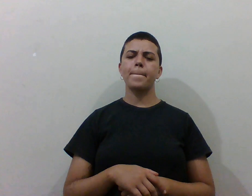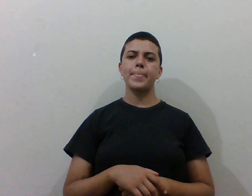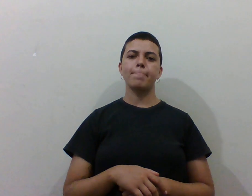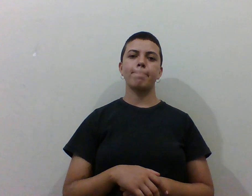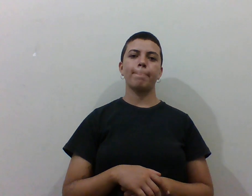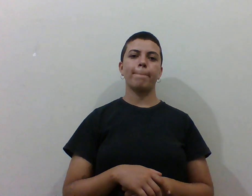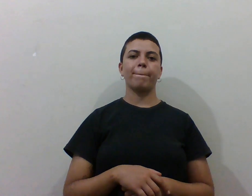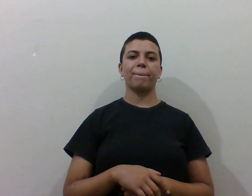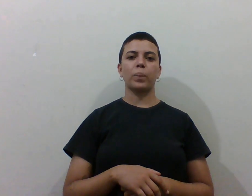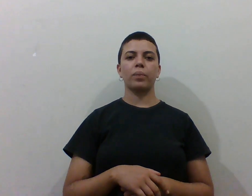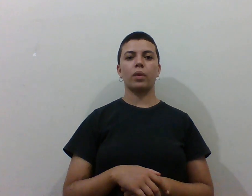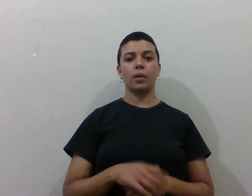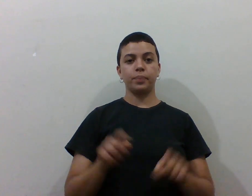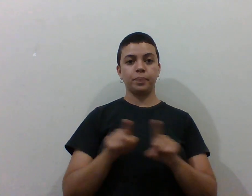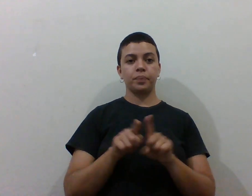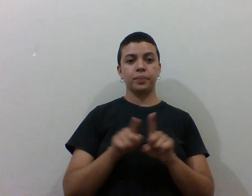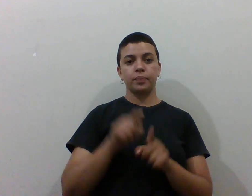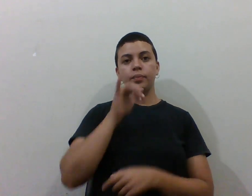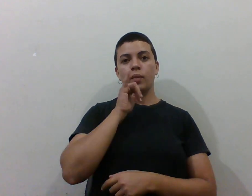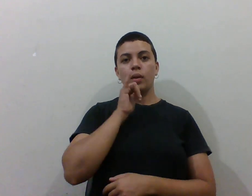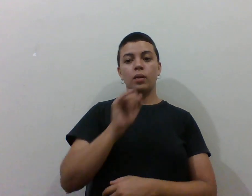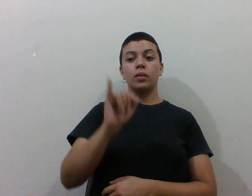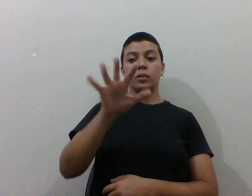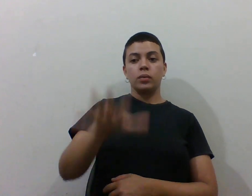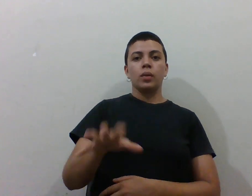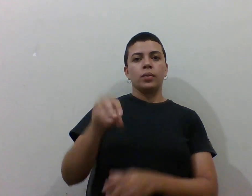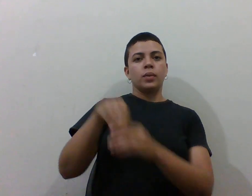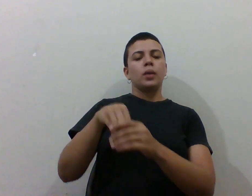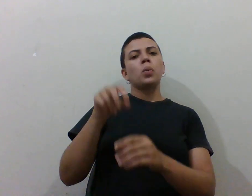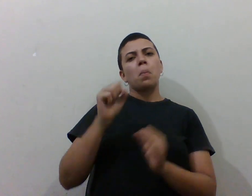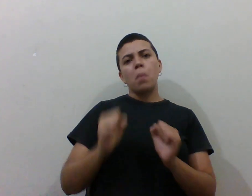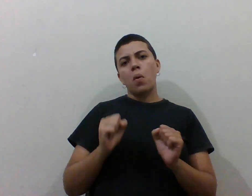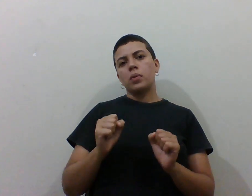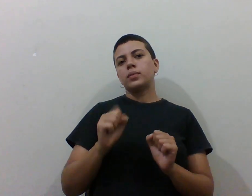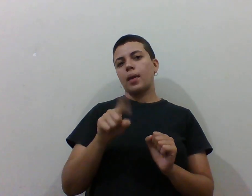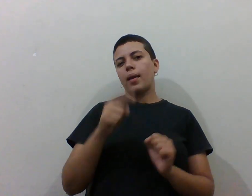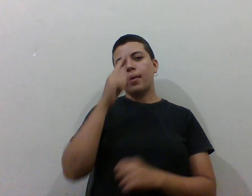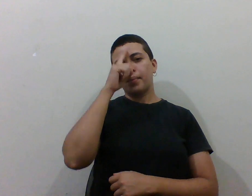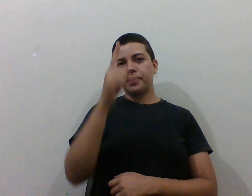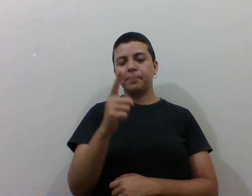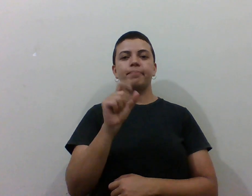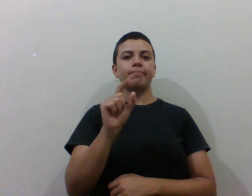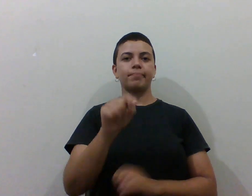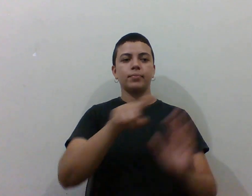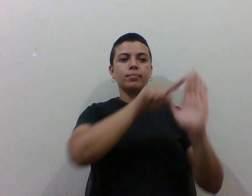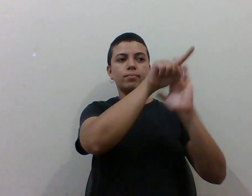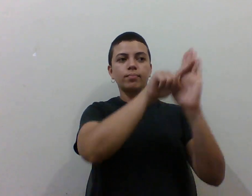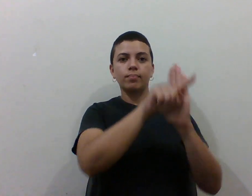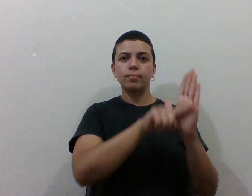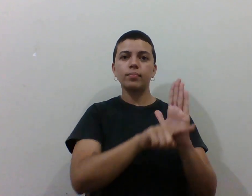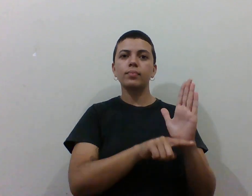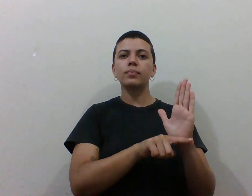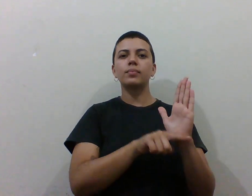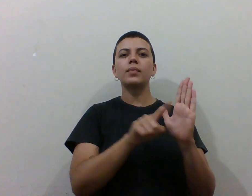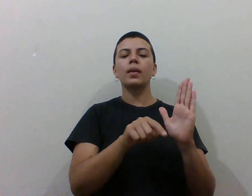aplicar questionário na instituição pra saber ali naquele momento de aplicação do questionário quais são as principais dificuldades e demandas pra a